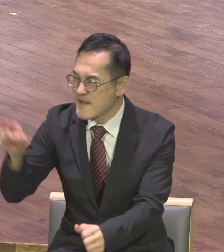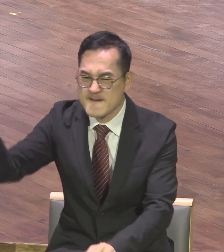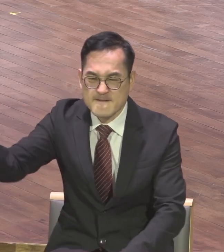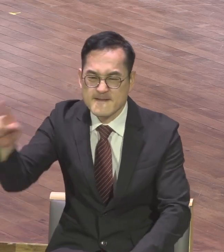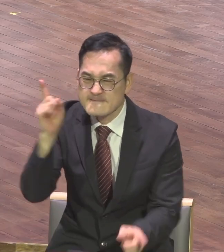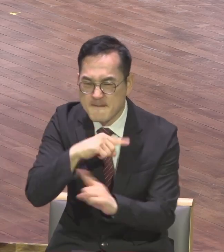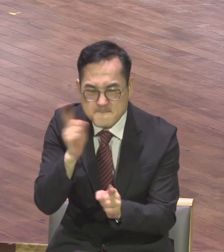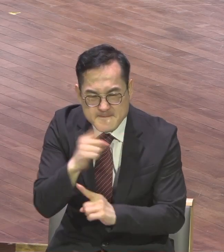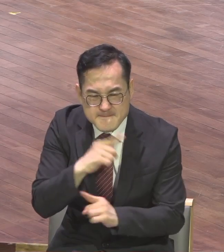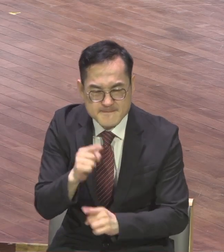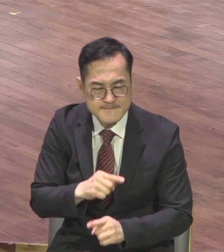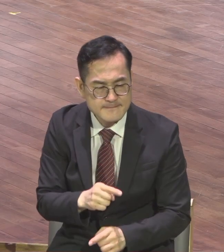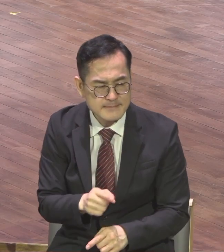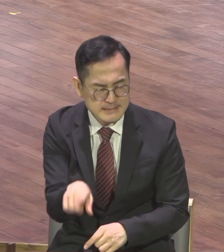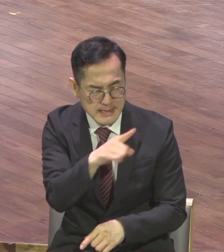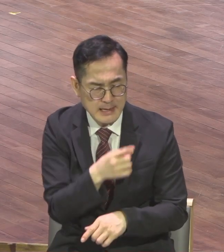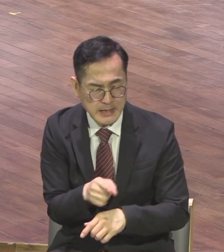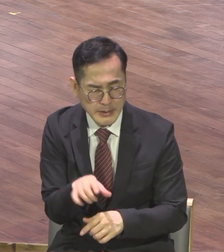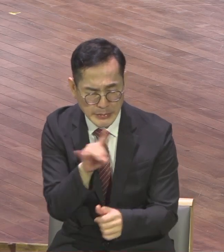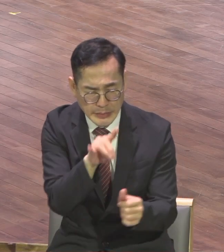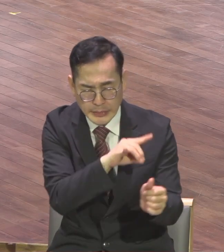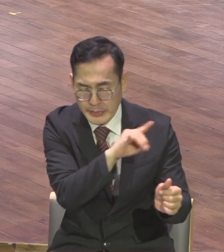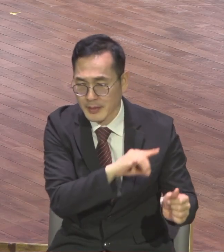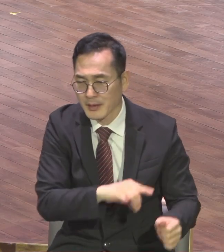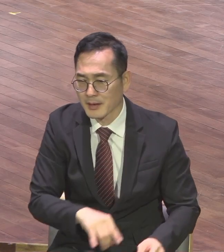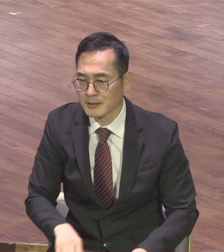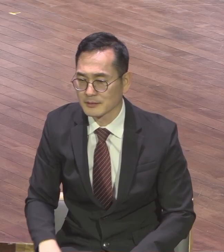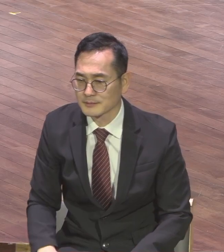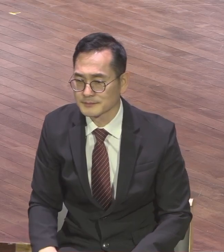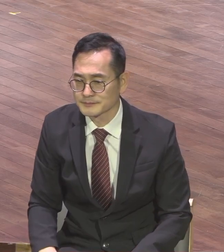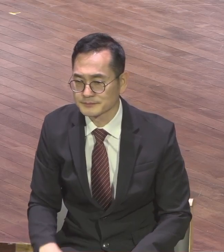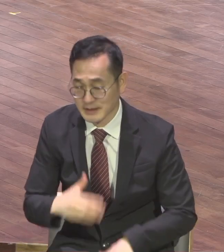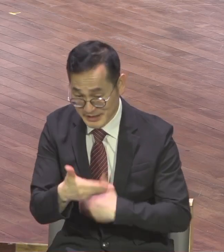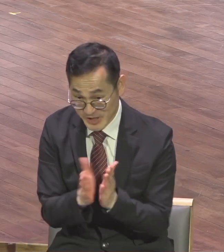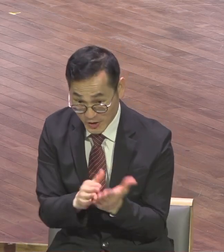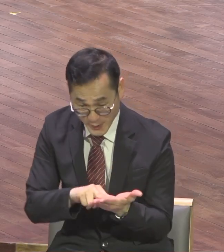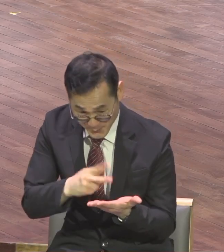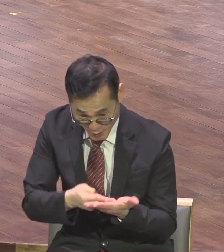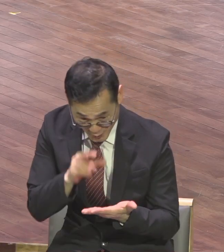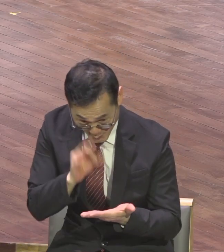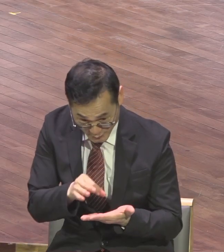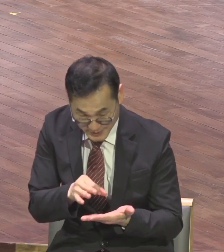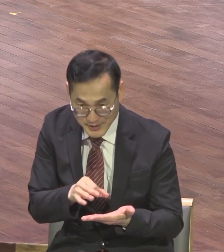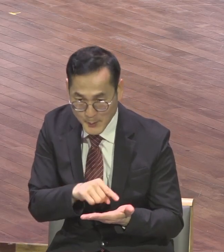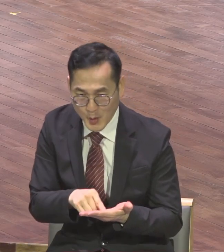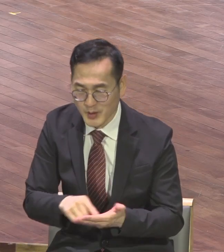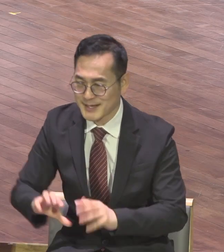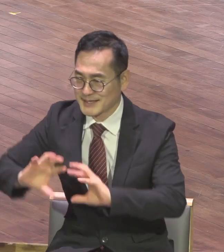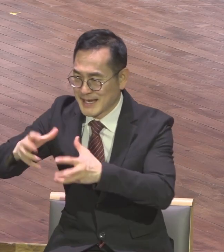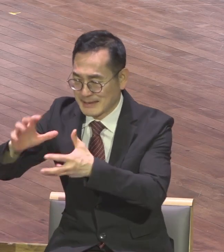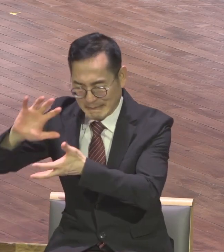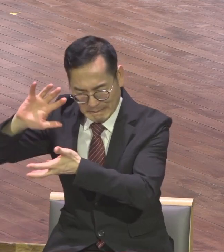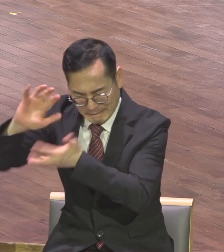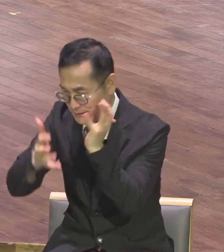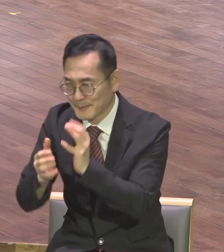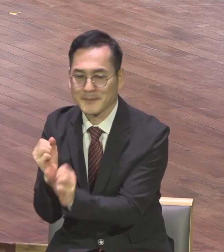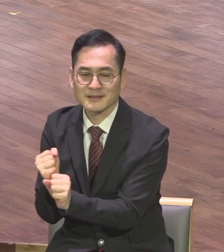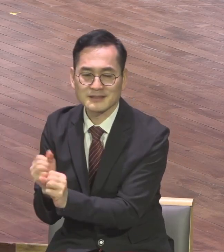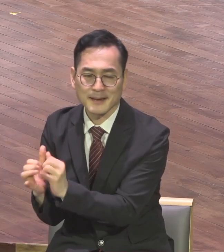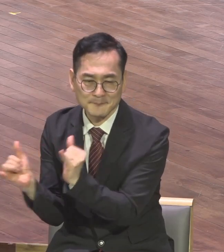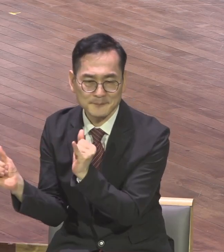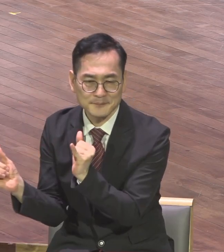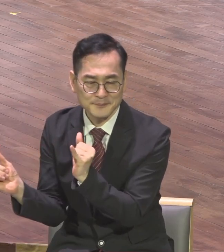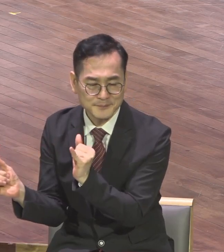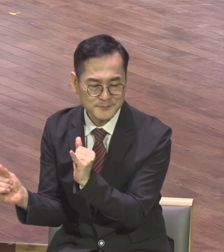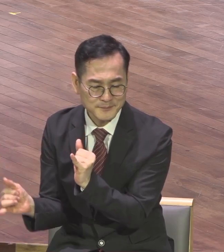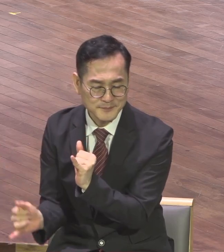그런데 영적으로 번역을 해놓은 성경이 있어요. 세상을 뒤집어 놓은 사람들, 세상을